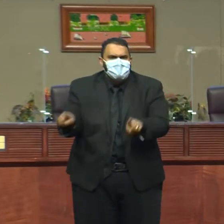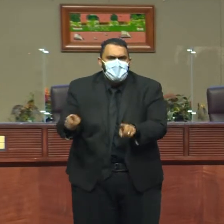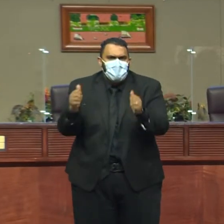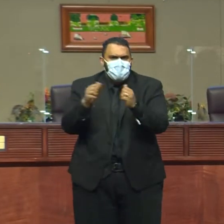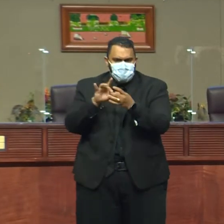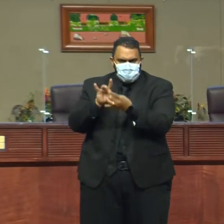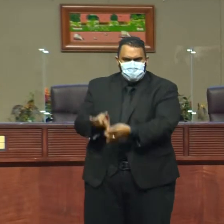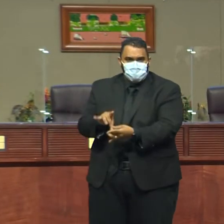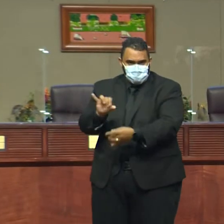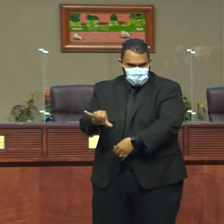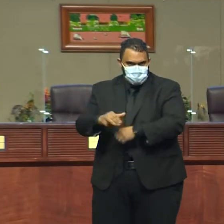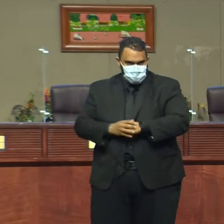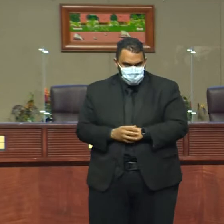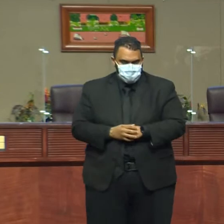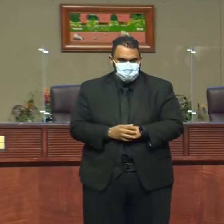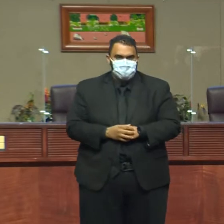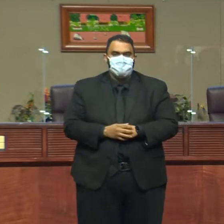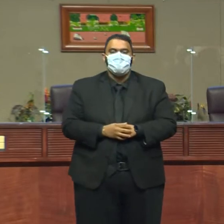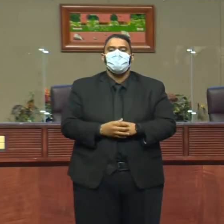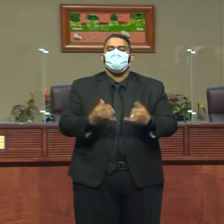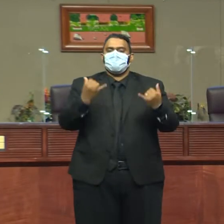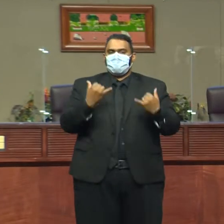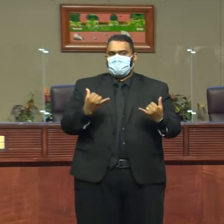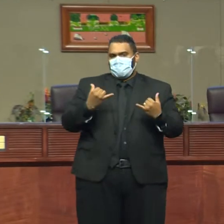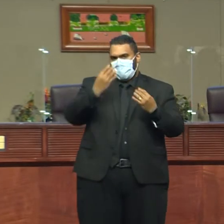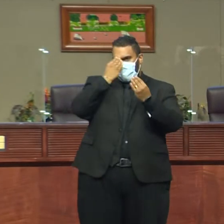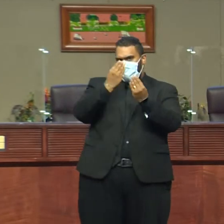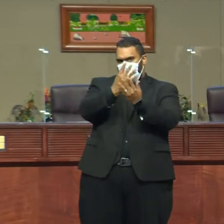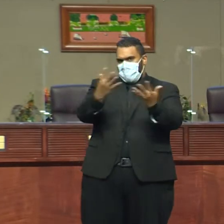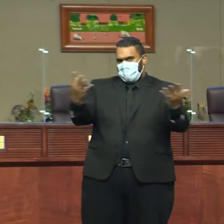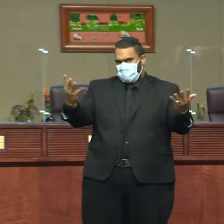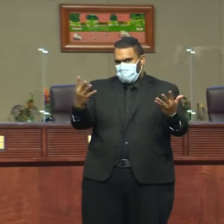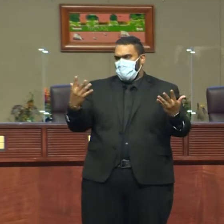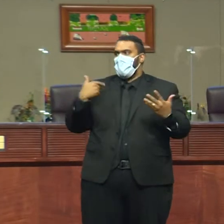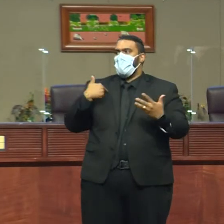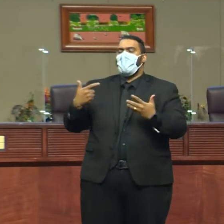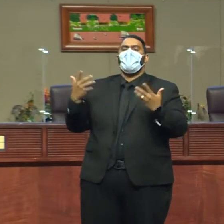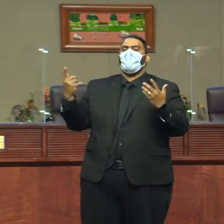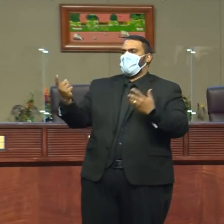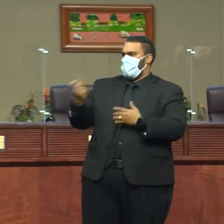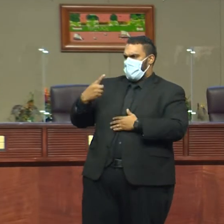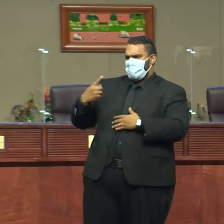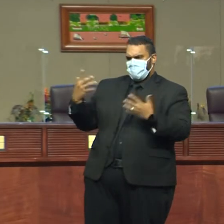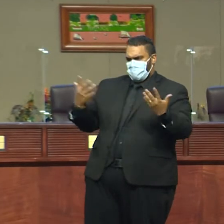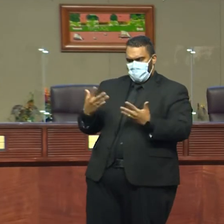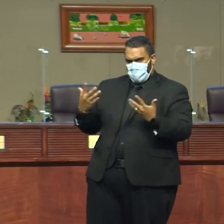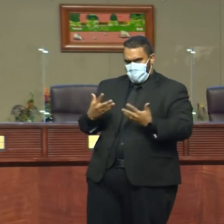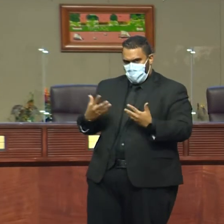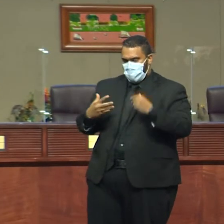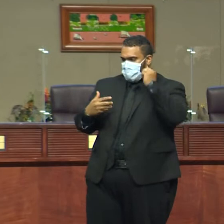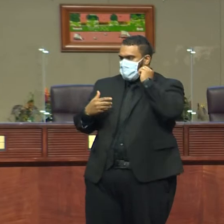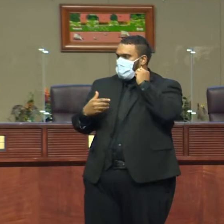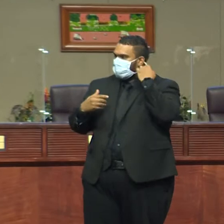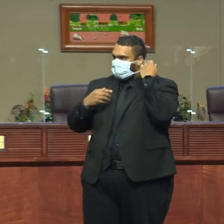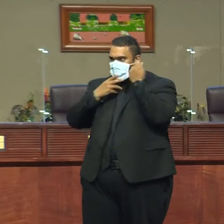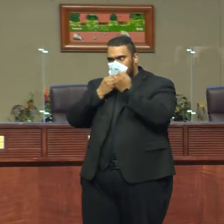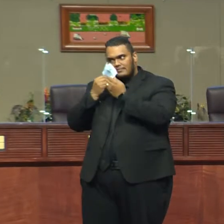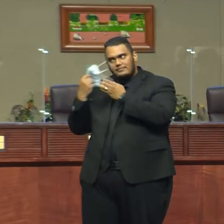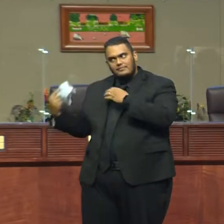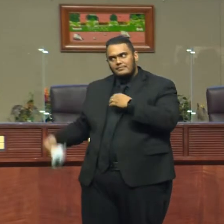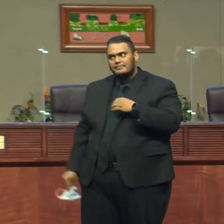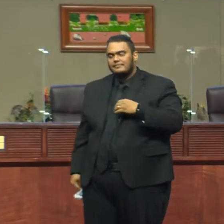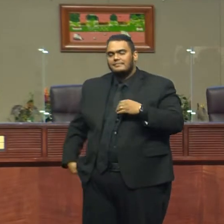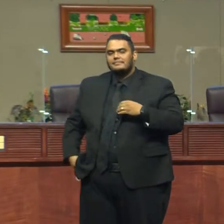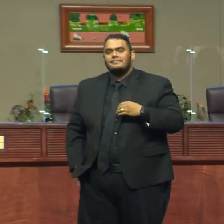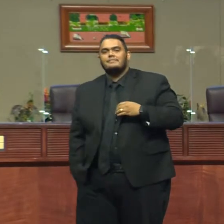So the question in Spanish was about the UK variant that we have seen here, and how can I explain that we had one a